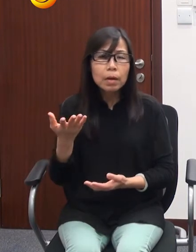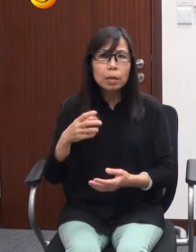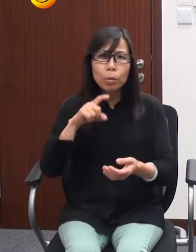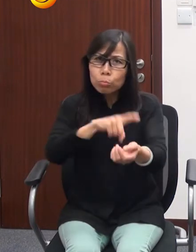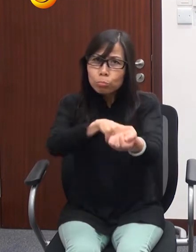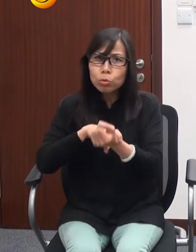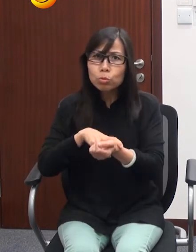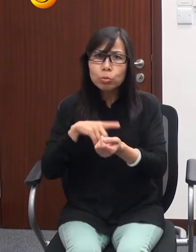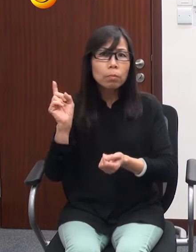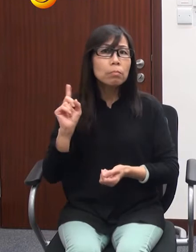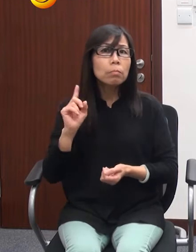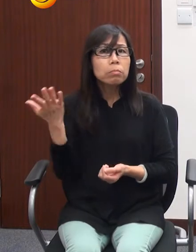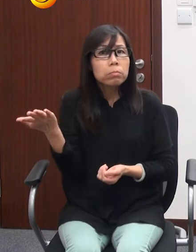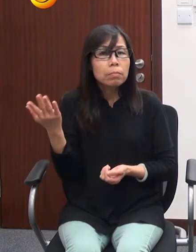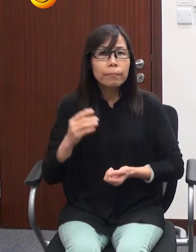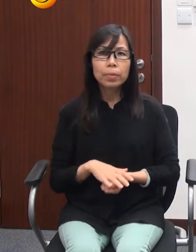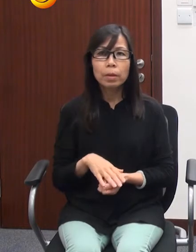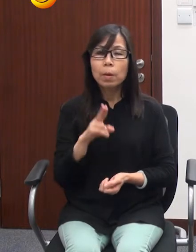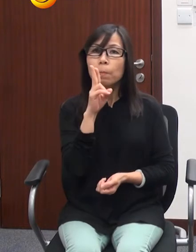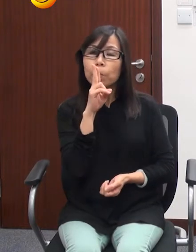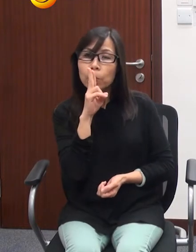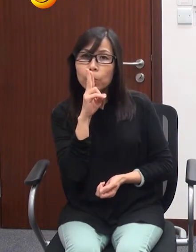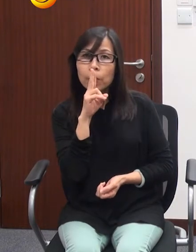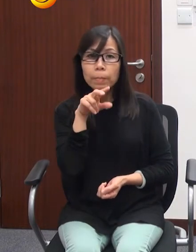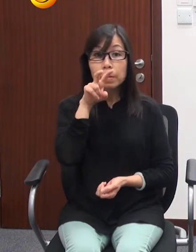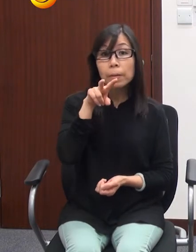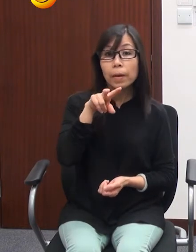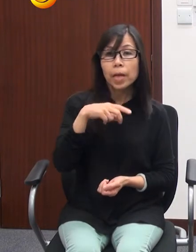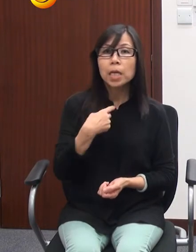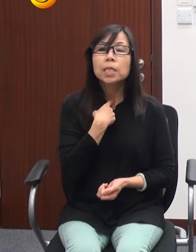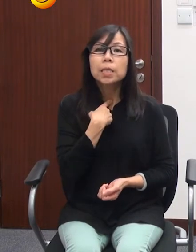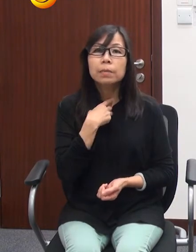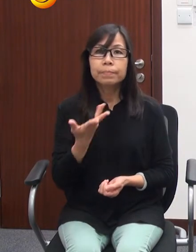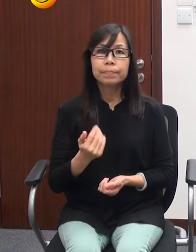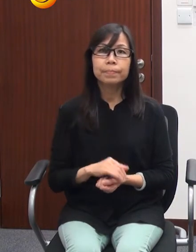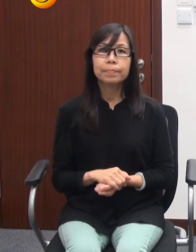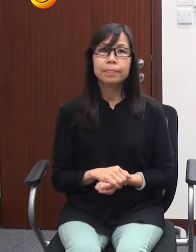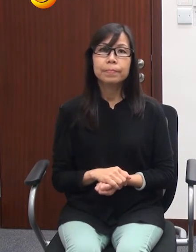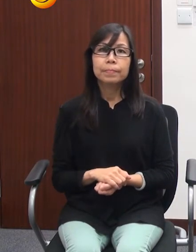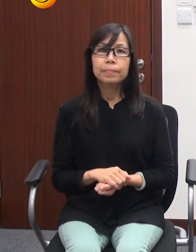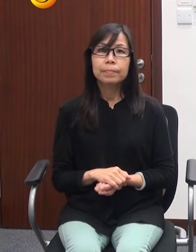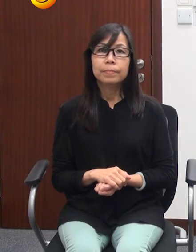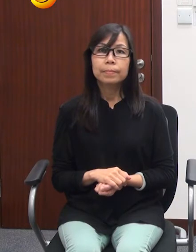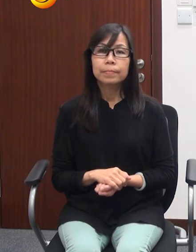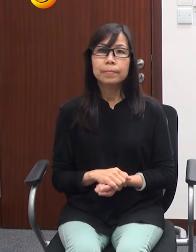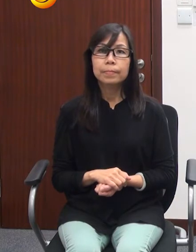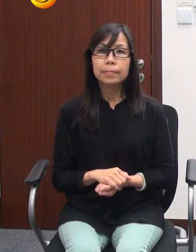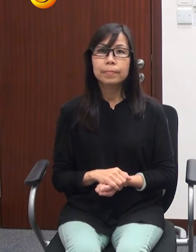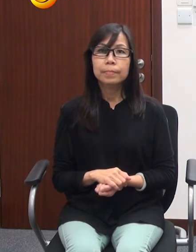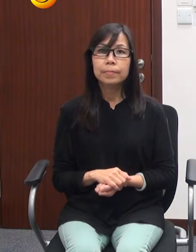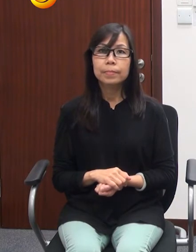嘛？即係其實保唔保密就係睇下有乜需要咯，係嘛？即係